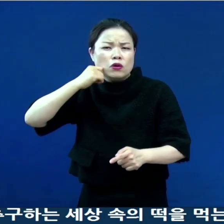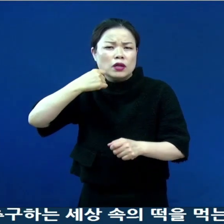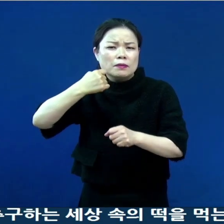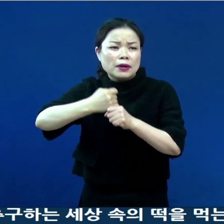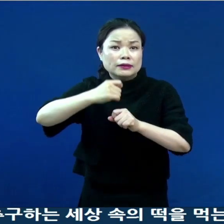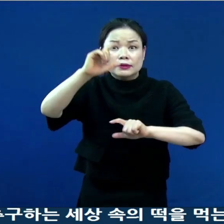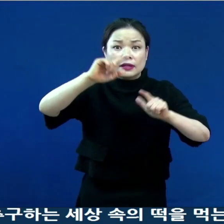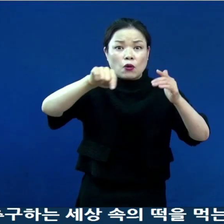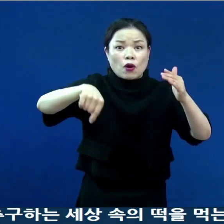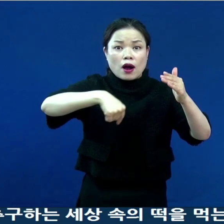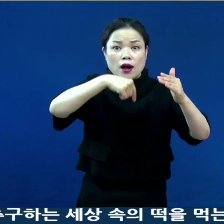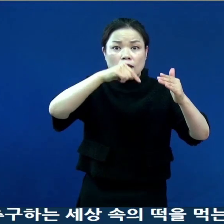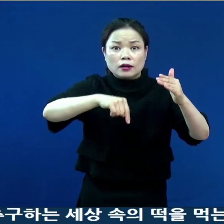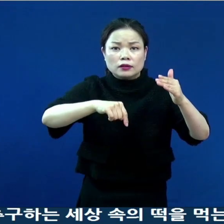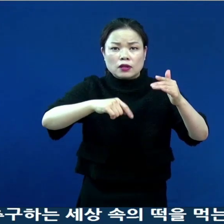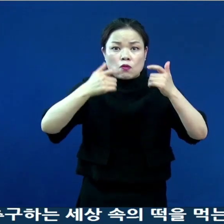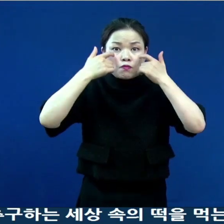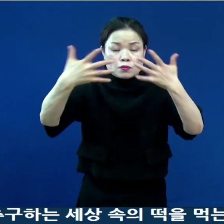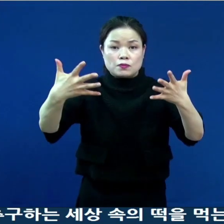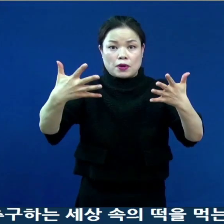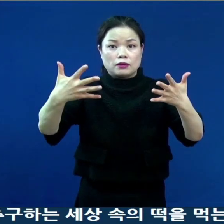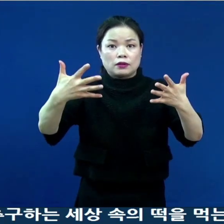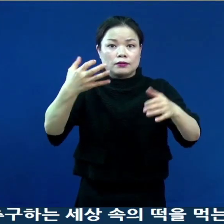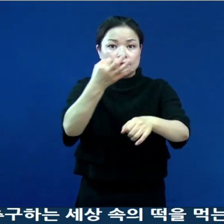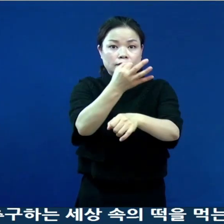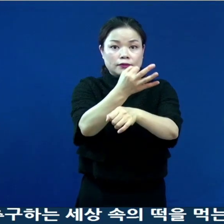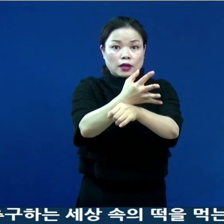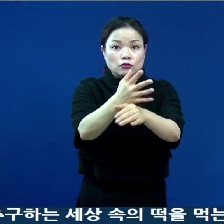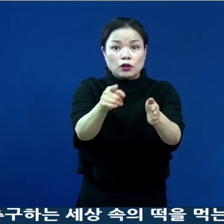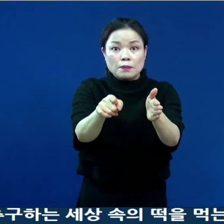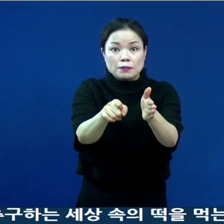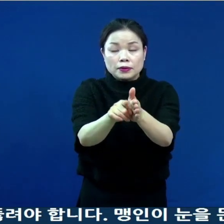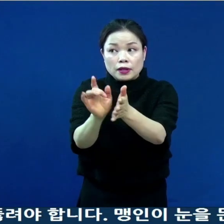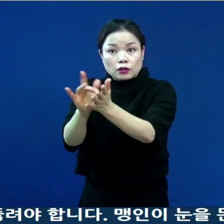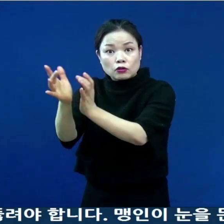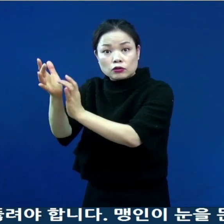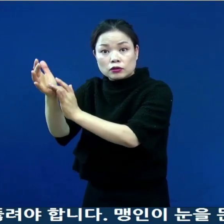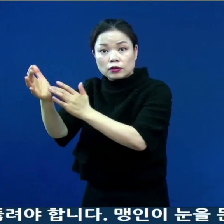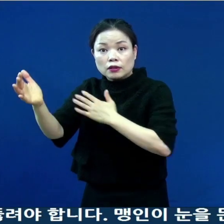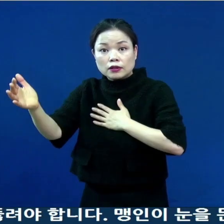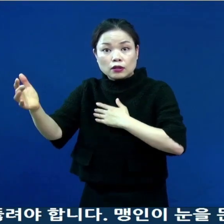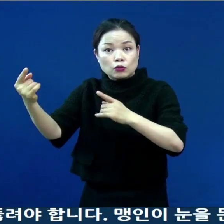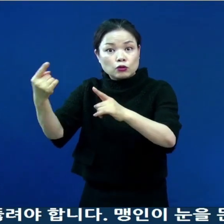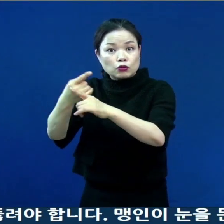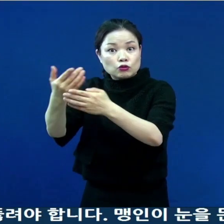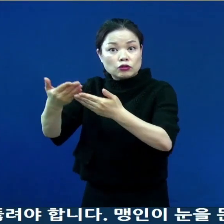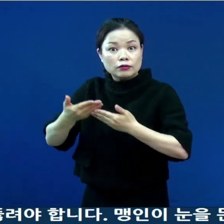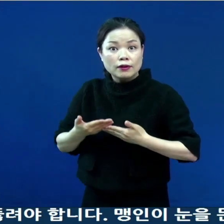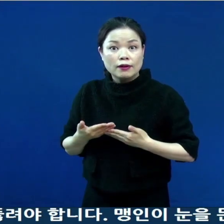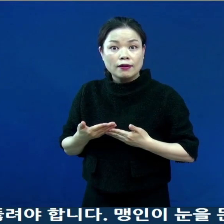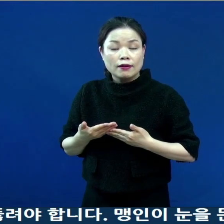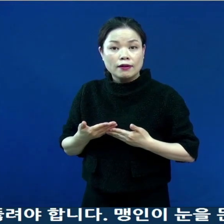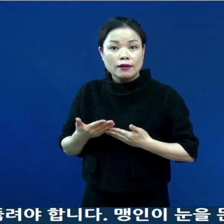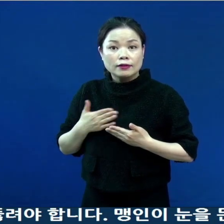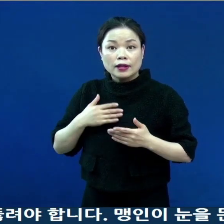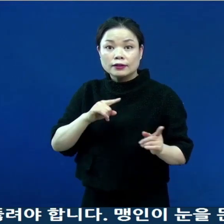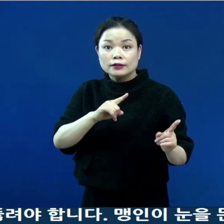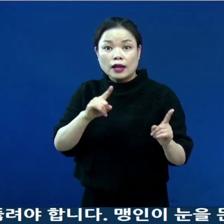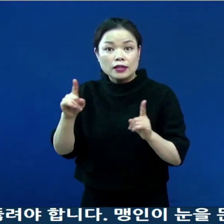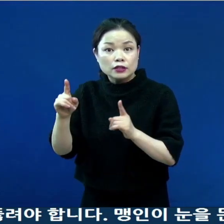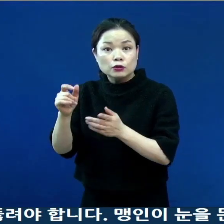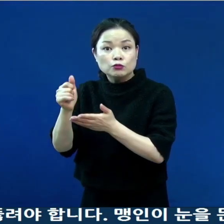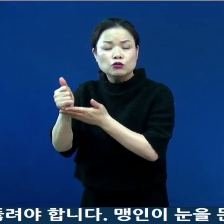그 상황에서도 아주 분명하고 단순한 믿음, 예수는 나를 고치셨다, 나를 살리신